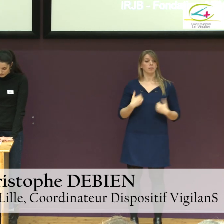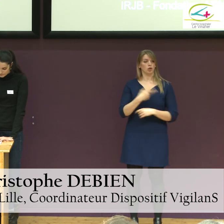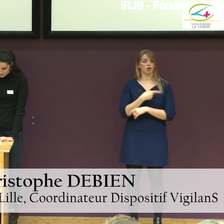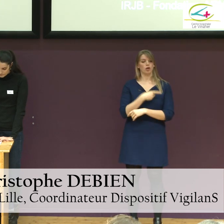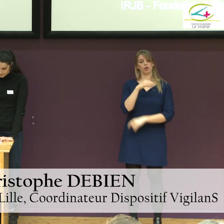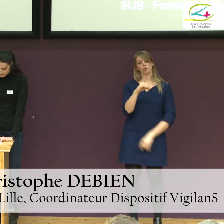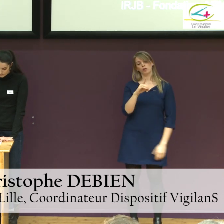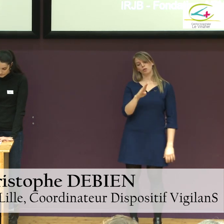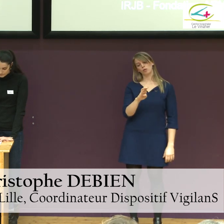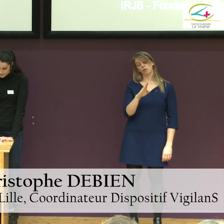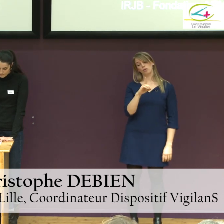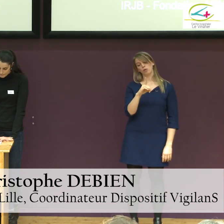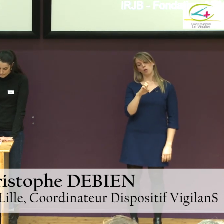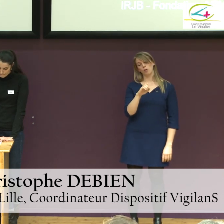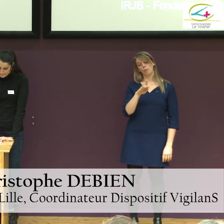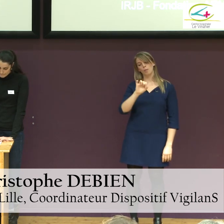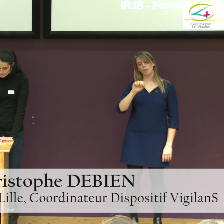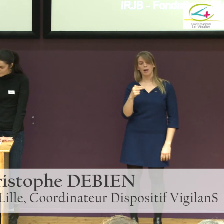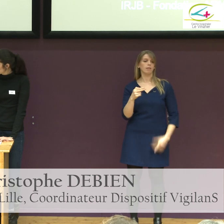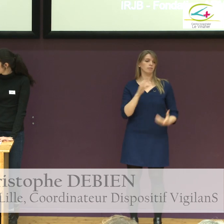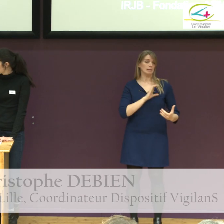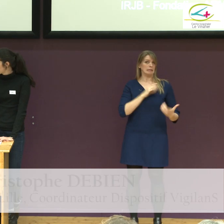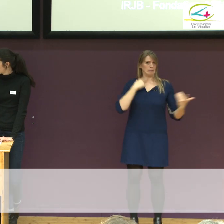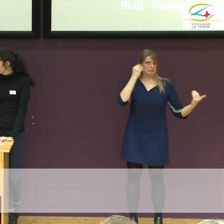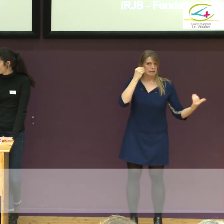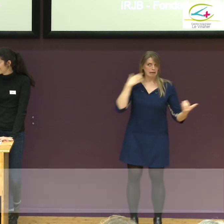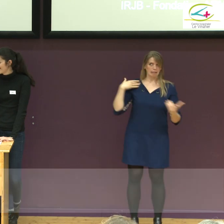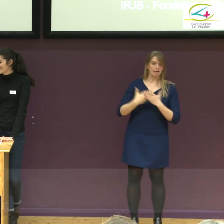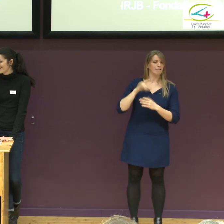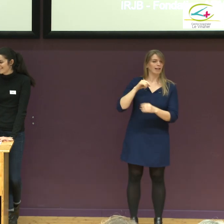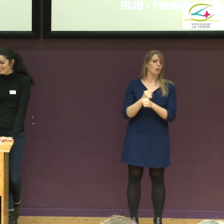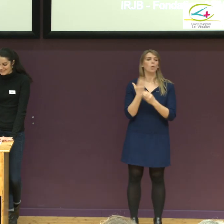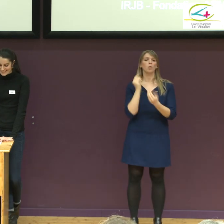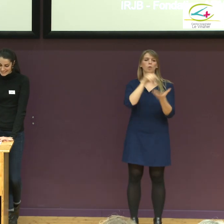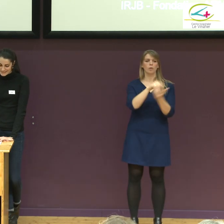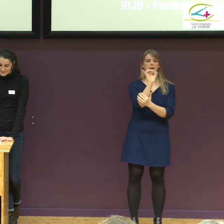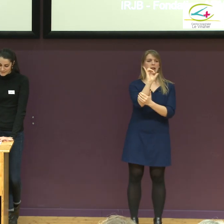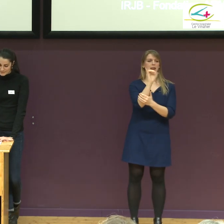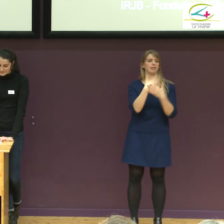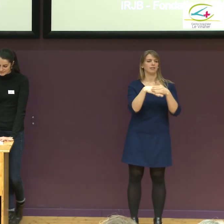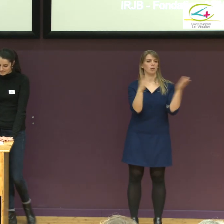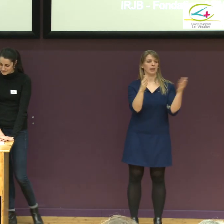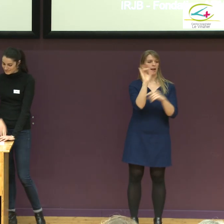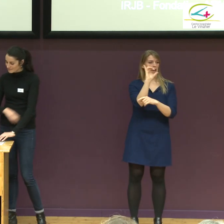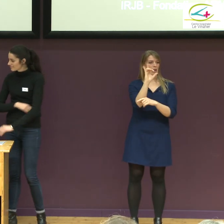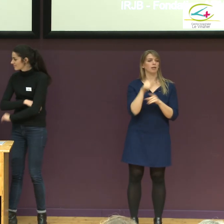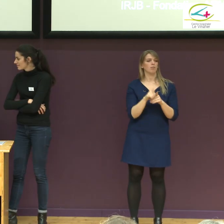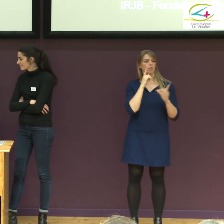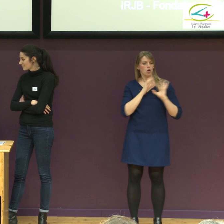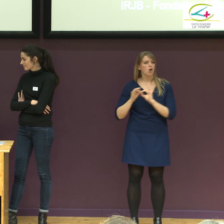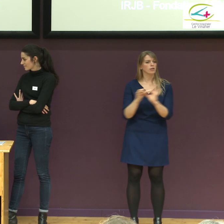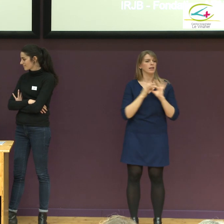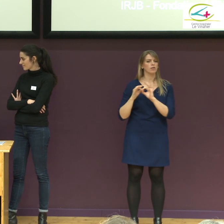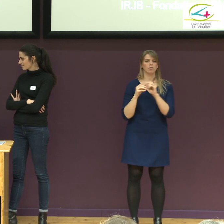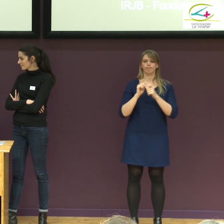je suis psychiatre au CHU de Lille, enfin j'essaye d'être psychiatre depuis 20 ans, et je suis coordinateur du dispositif Vigilance, un dispositif